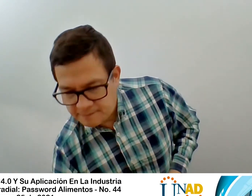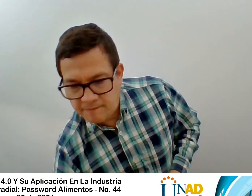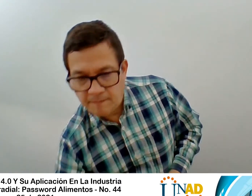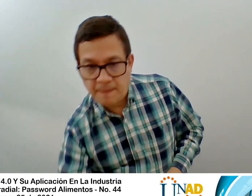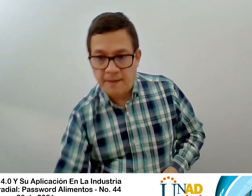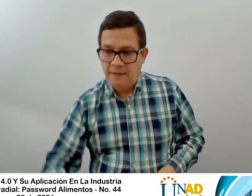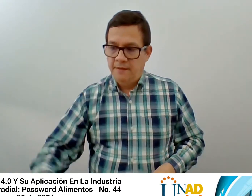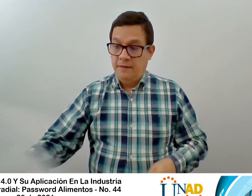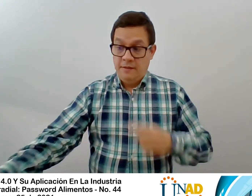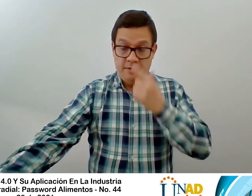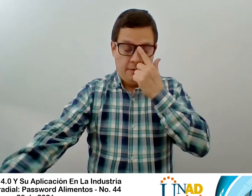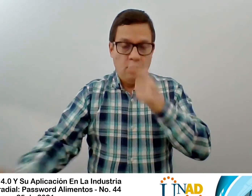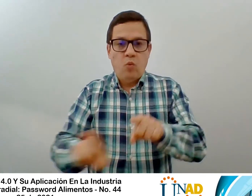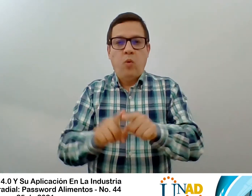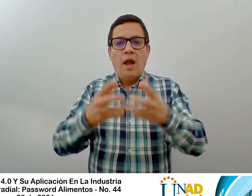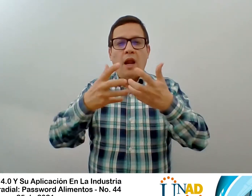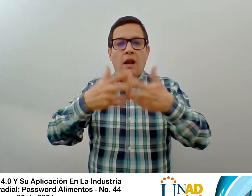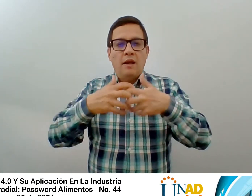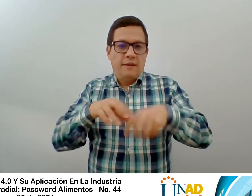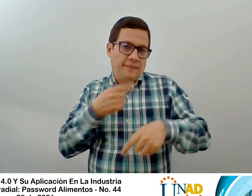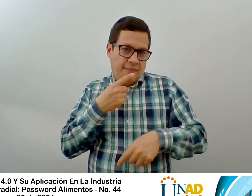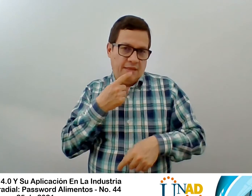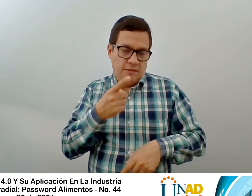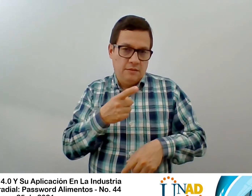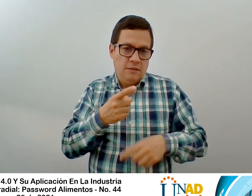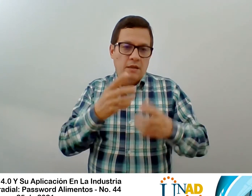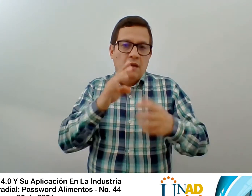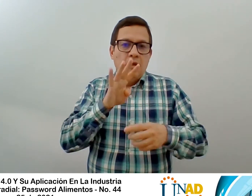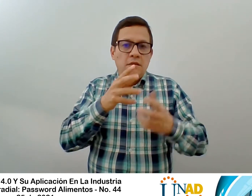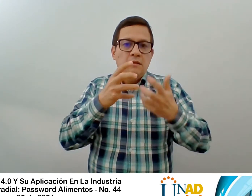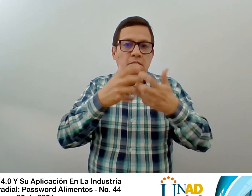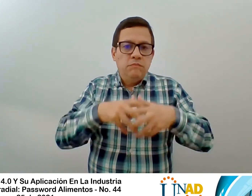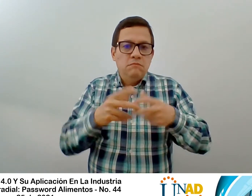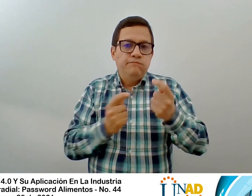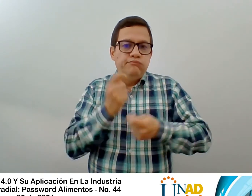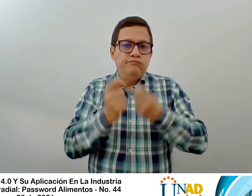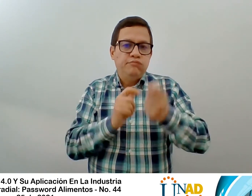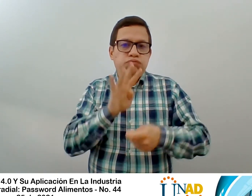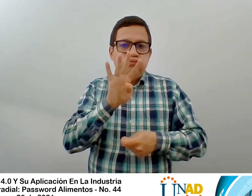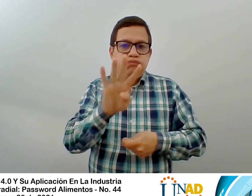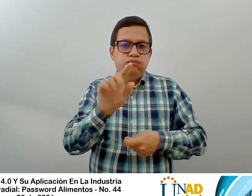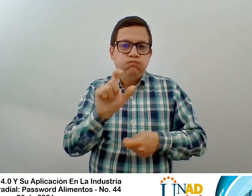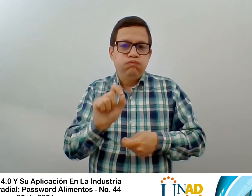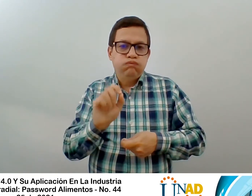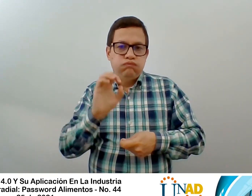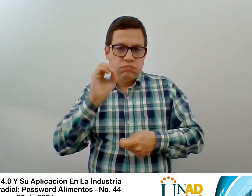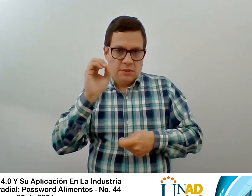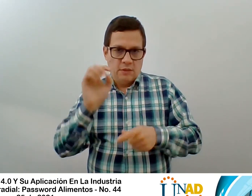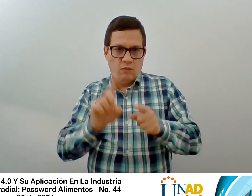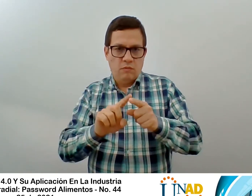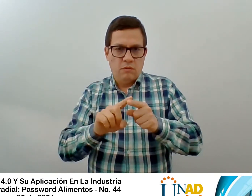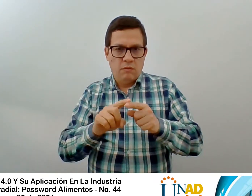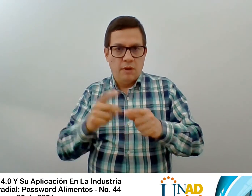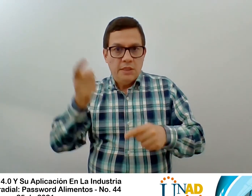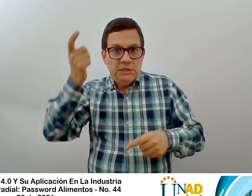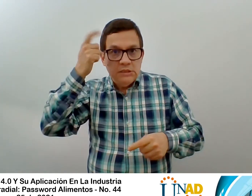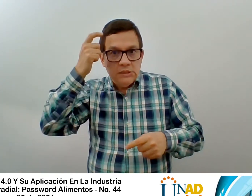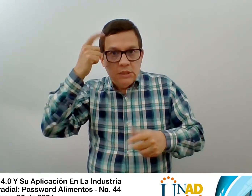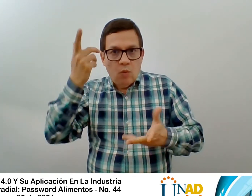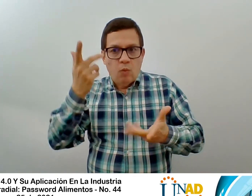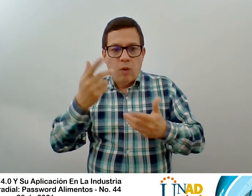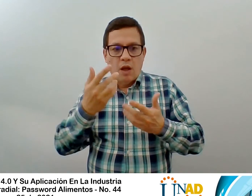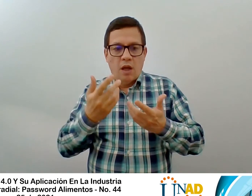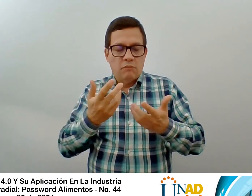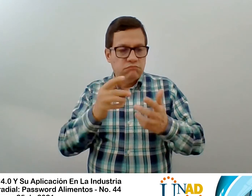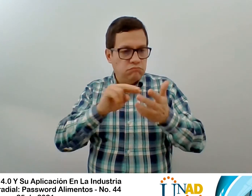Password. La industria 4.0 y la fabricación inteligente son parte de una